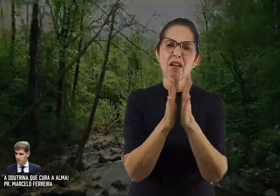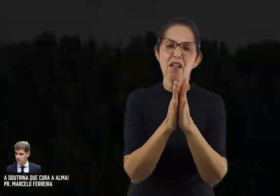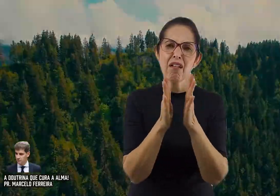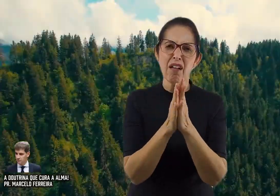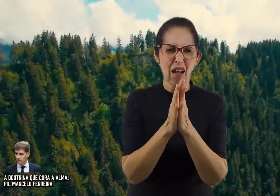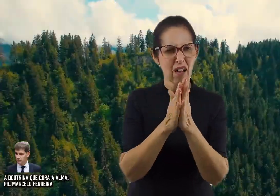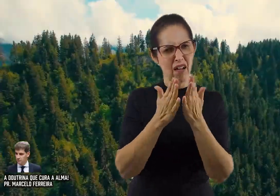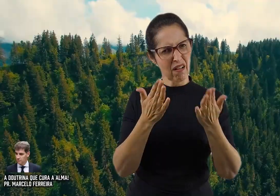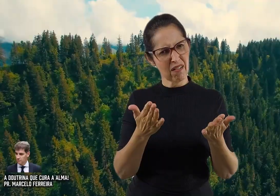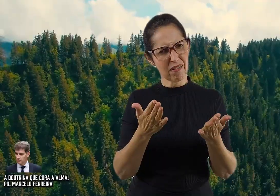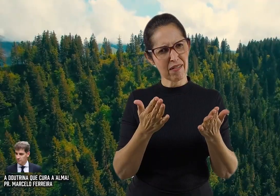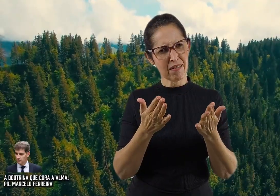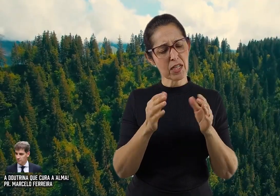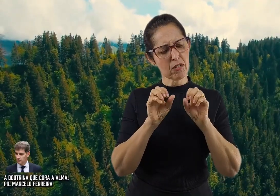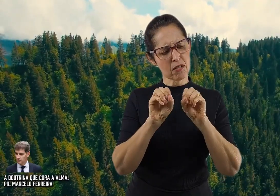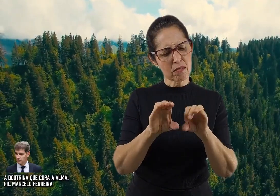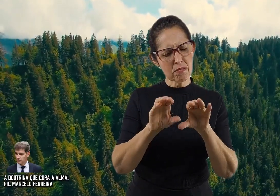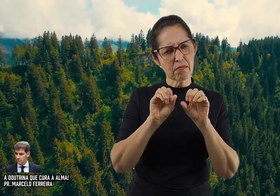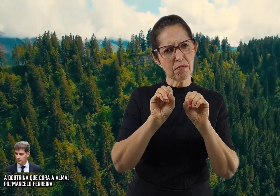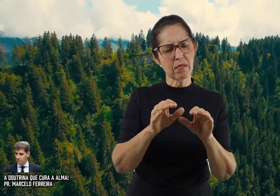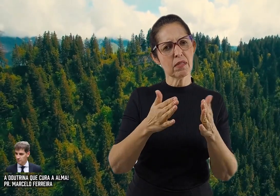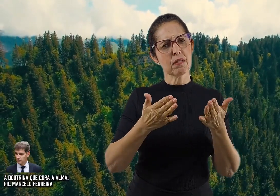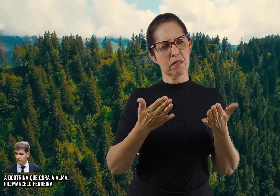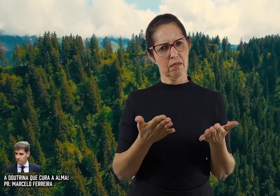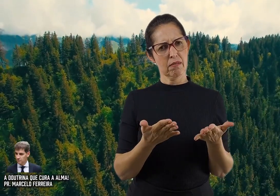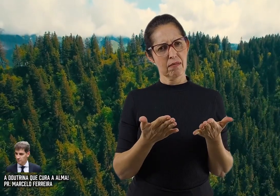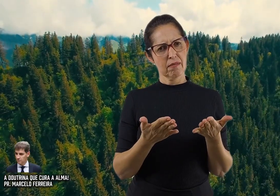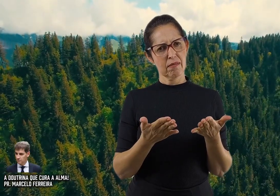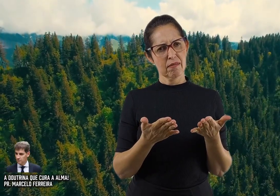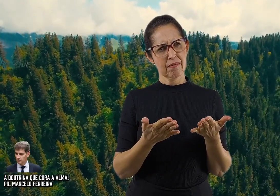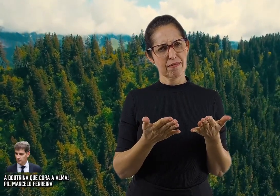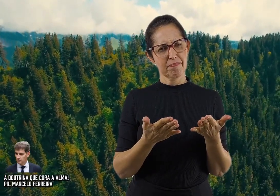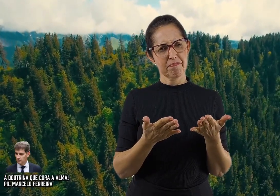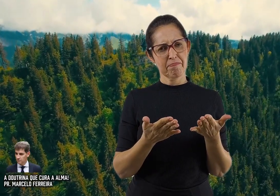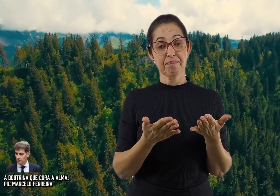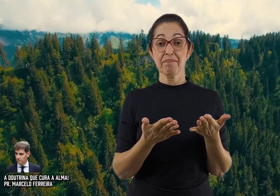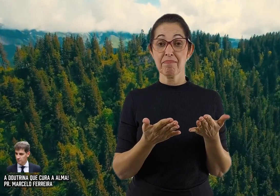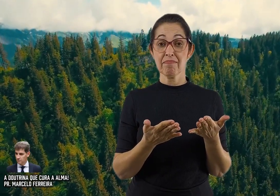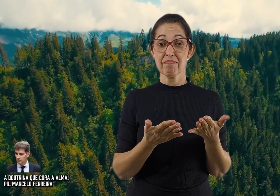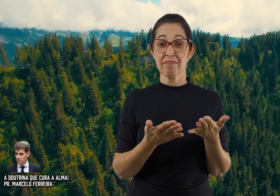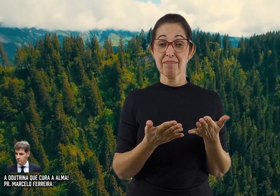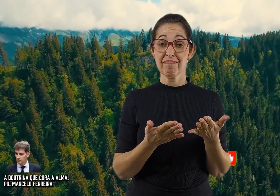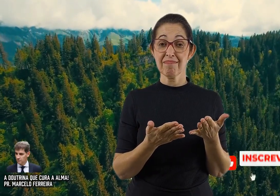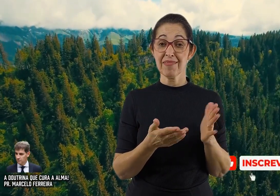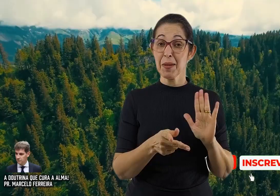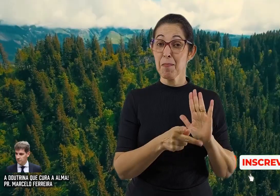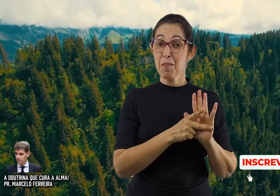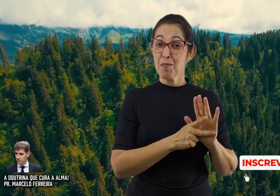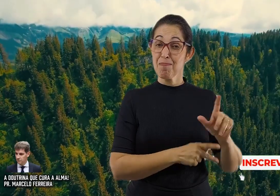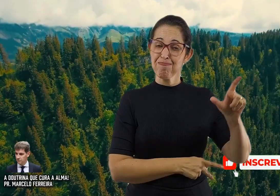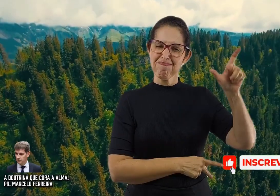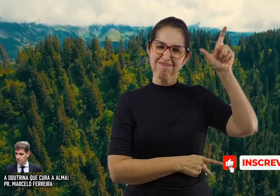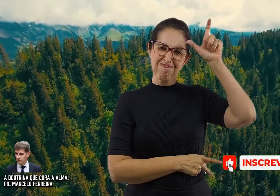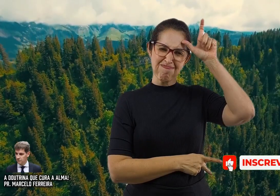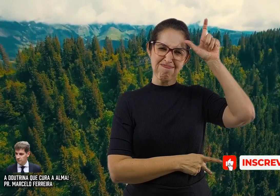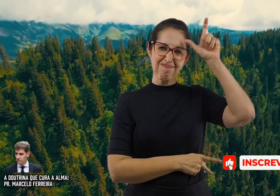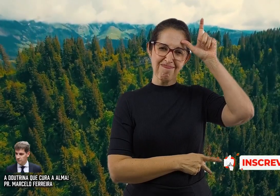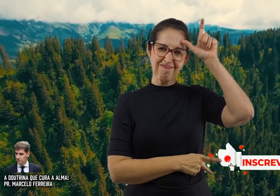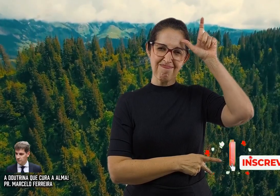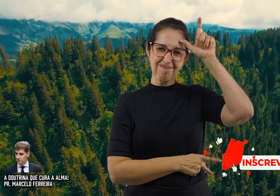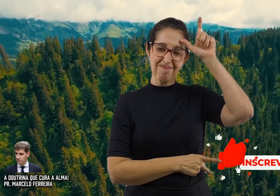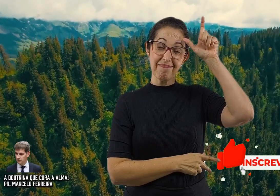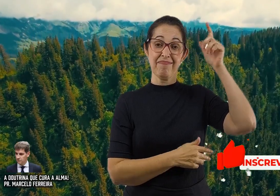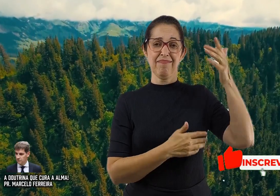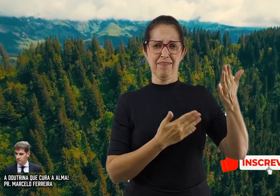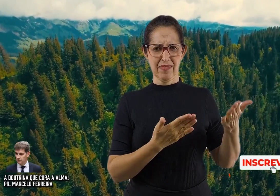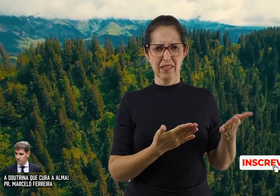Uma doutrina que ensina a invocar mortos, ela é maligna, porque a palavra aqui é aquela já que quer.